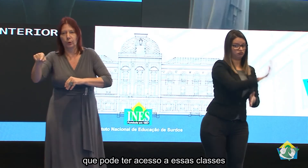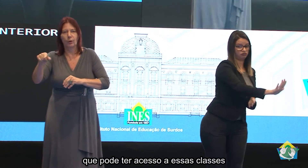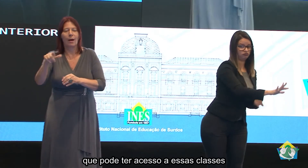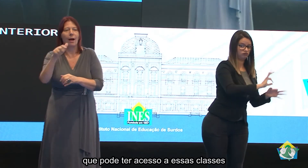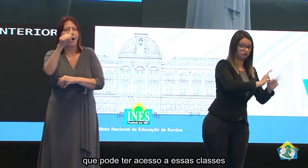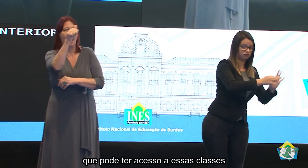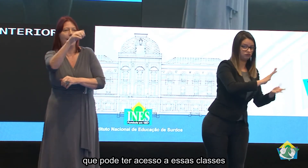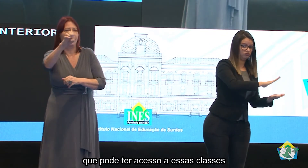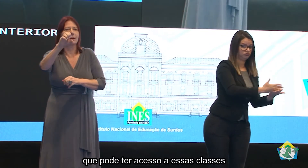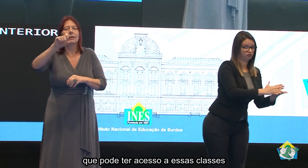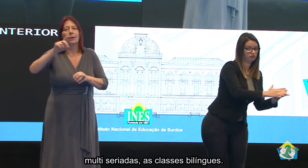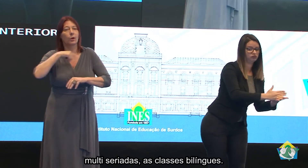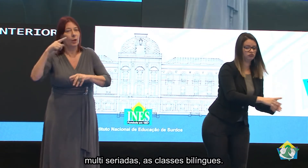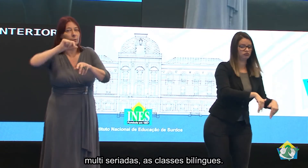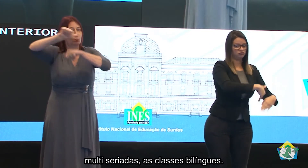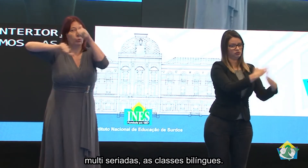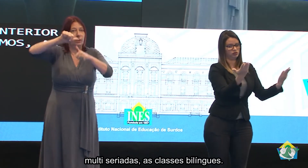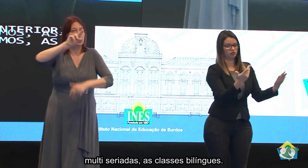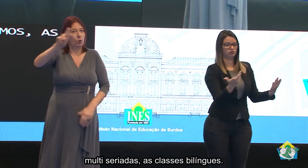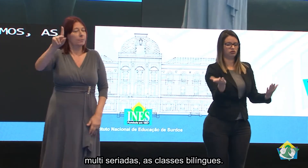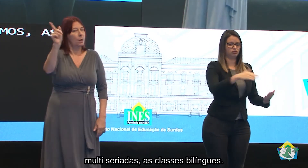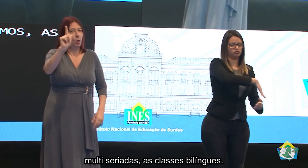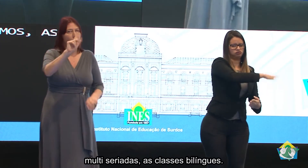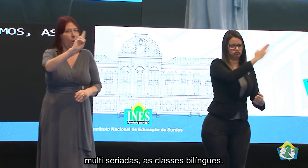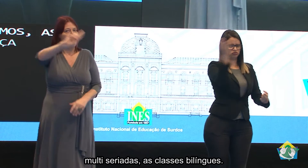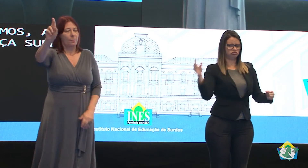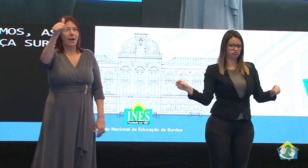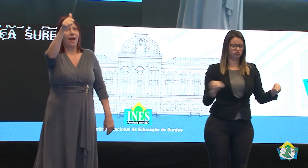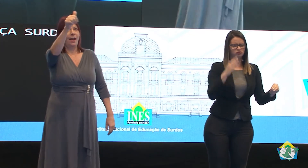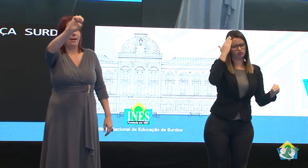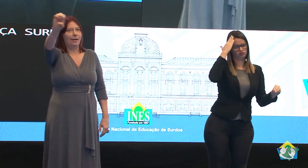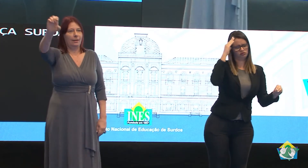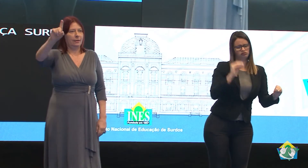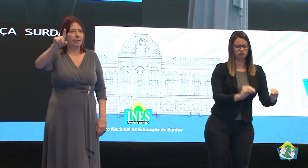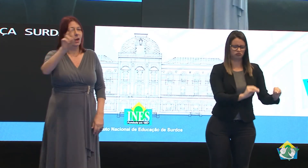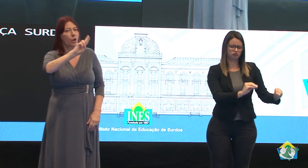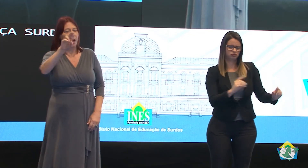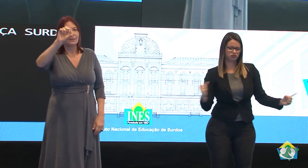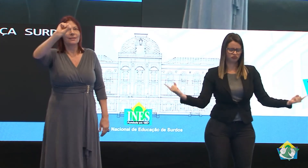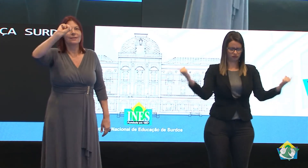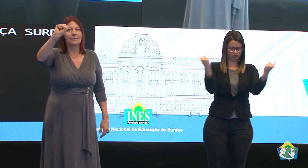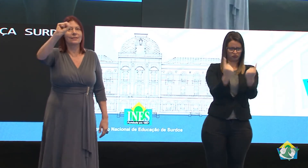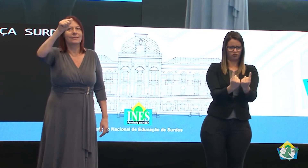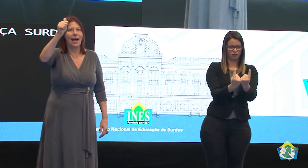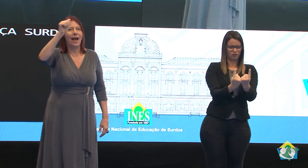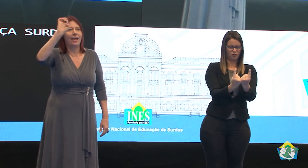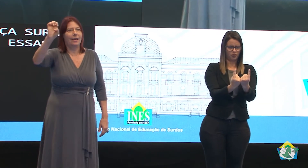ter acesso a essas classes multisseriadas, as classes bilíngues.